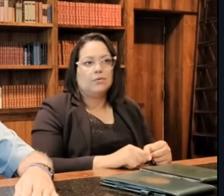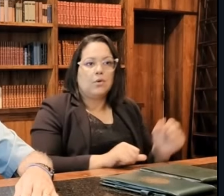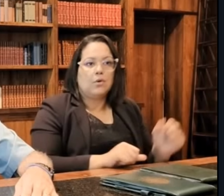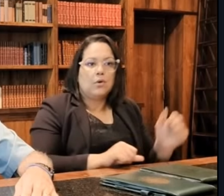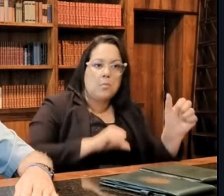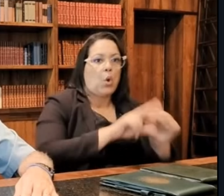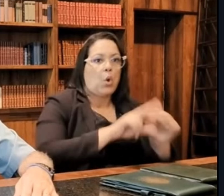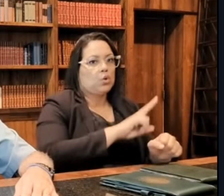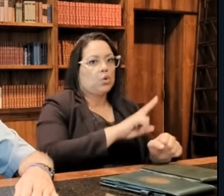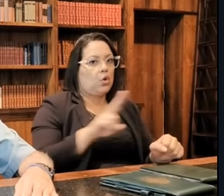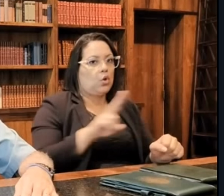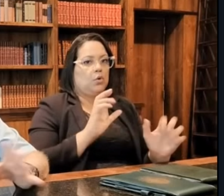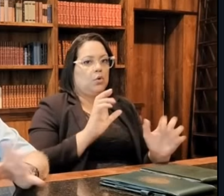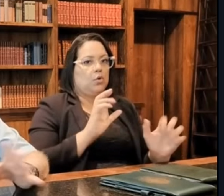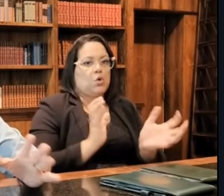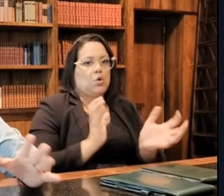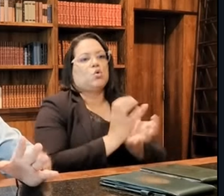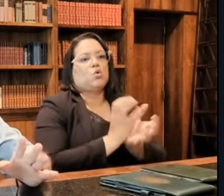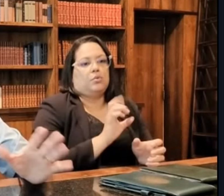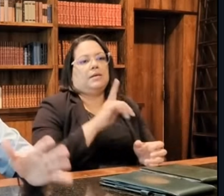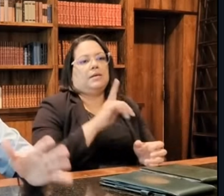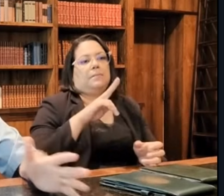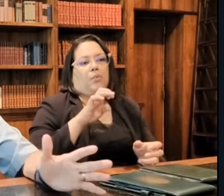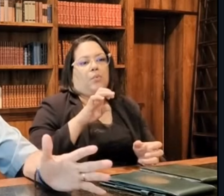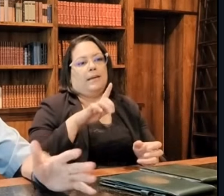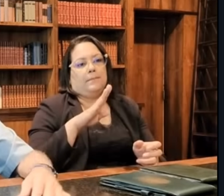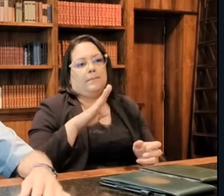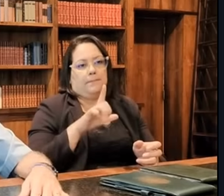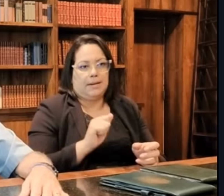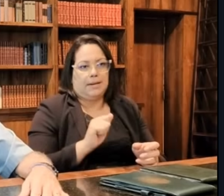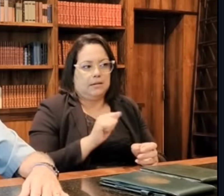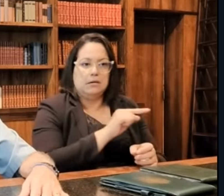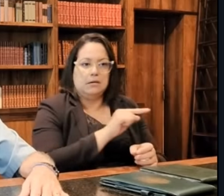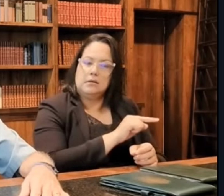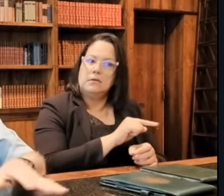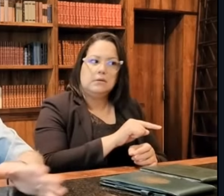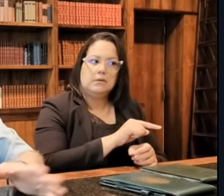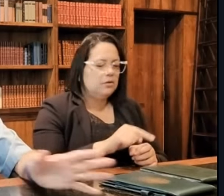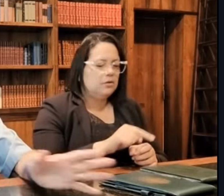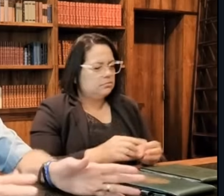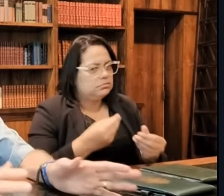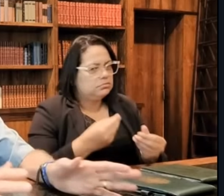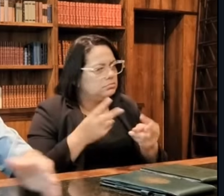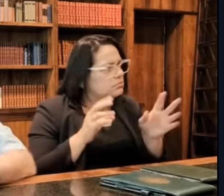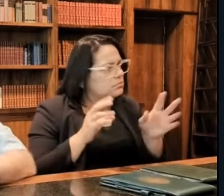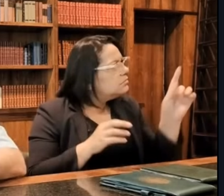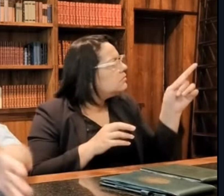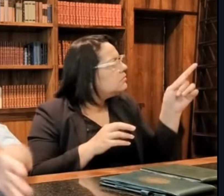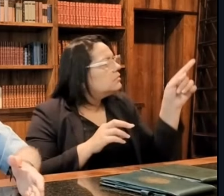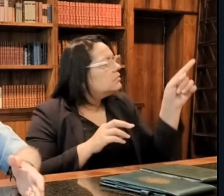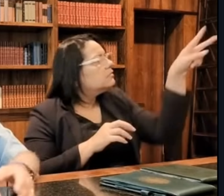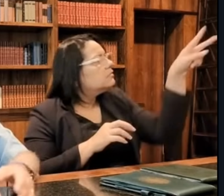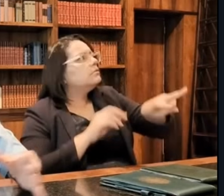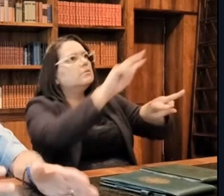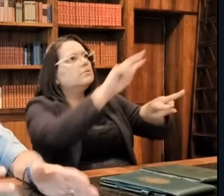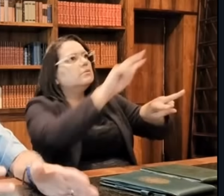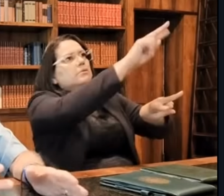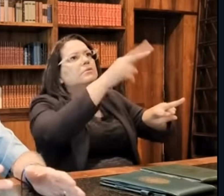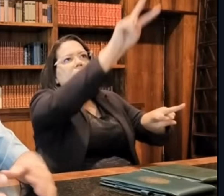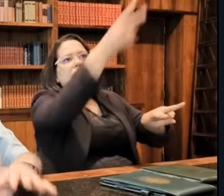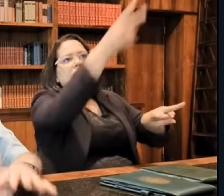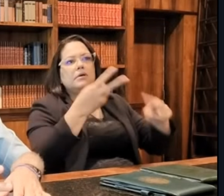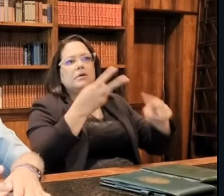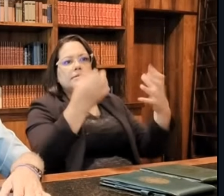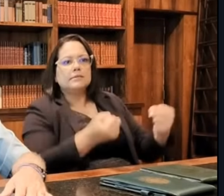não está saindo derrotado. Ele fez tudo o que podia fazer pela nação. Inclusive, na